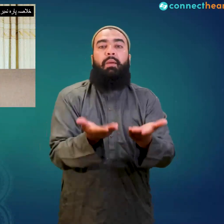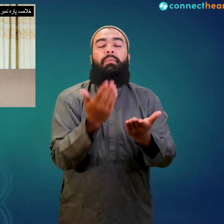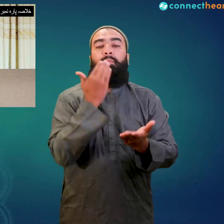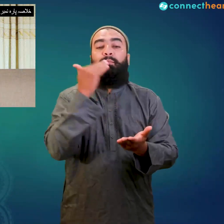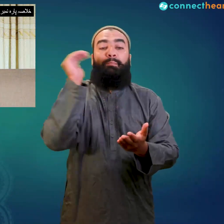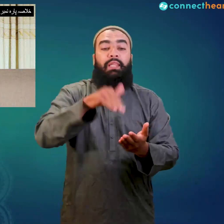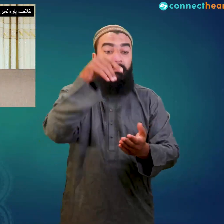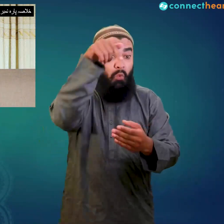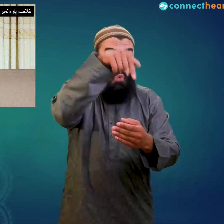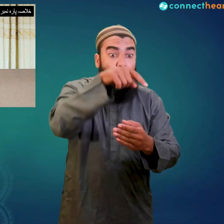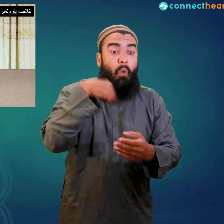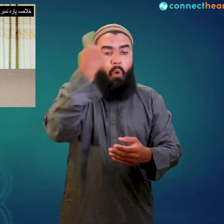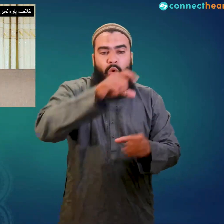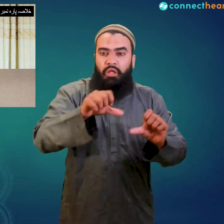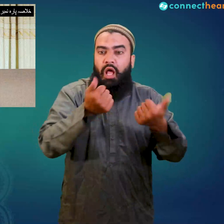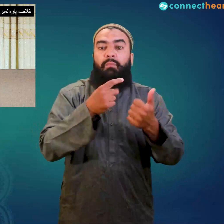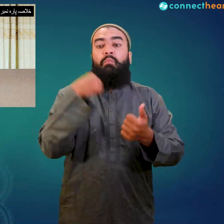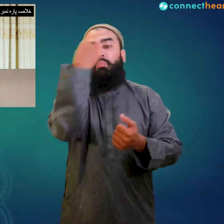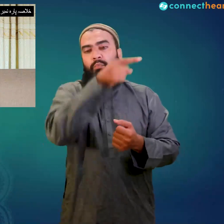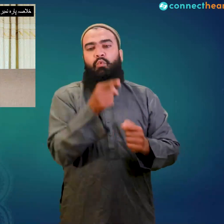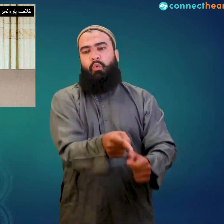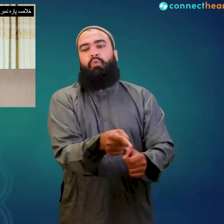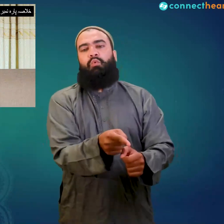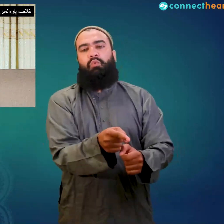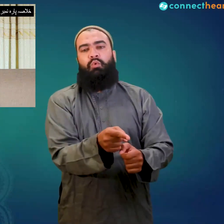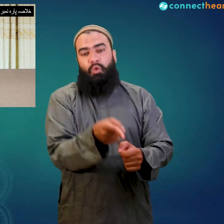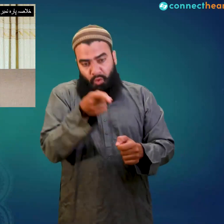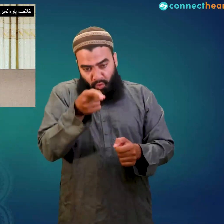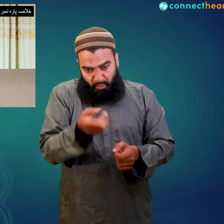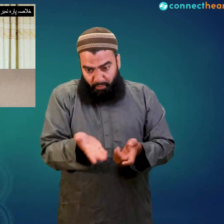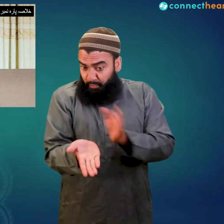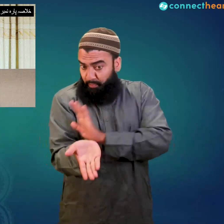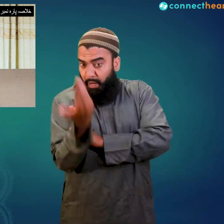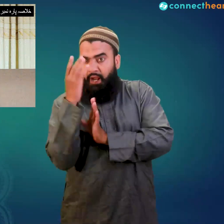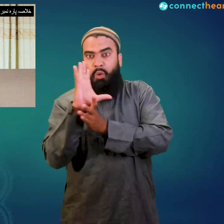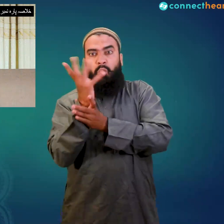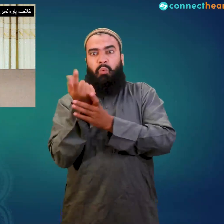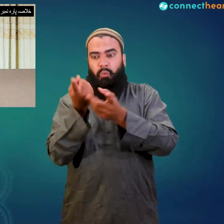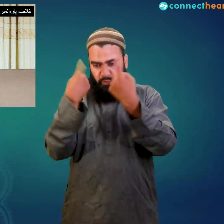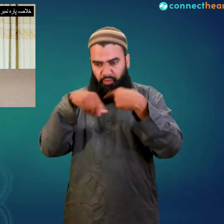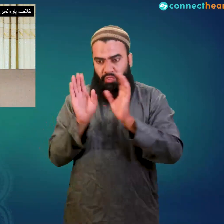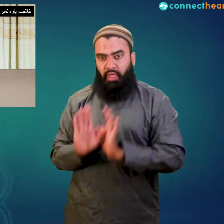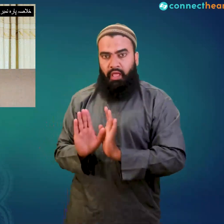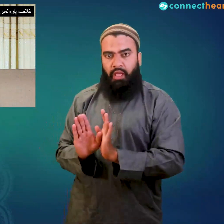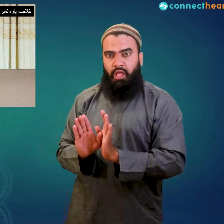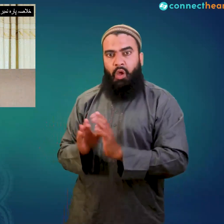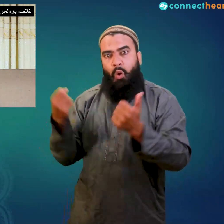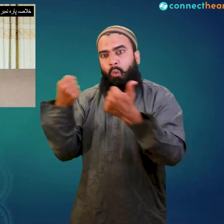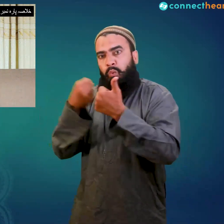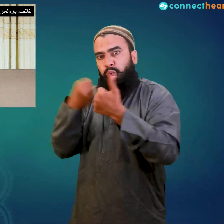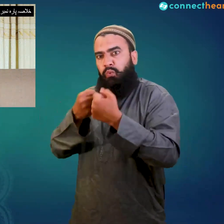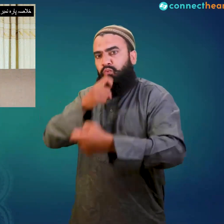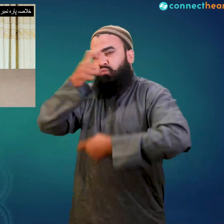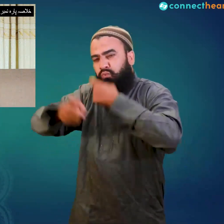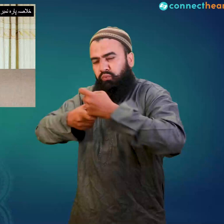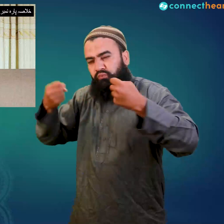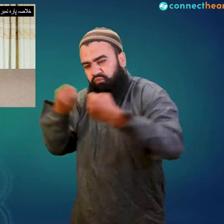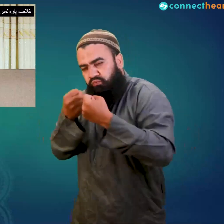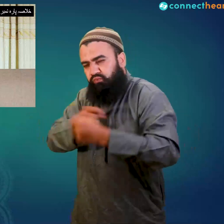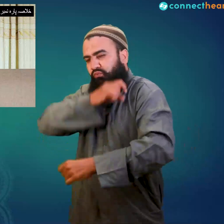اور فلاح کو صرف ان لوگوں کے لیے مخصوص فرمایا گیا ہے جو زمین میں علو اور فساد نہ